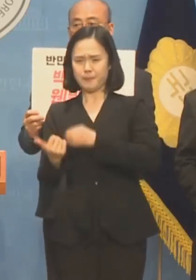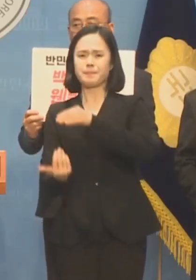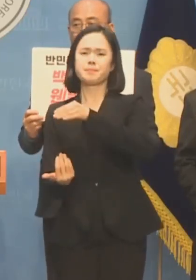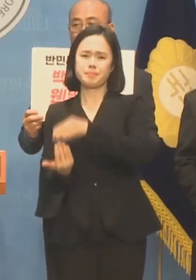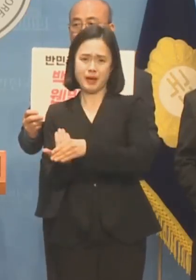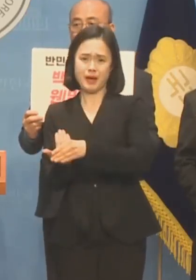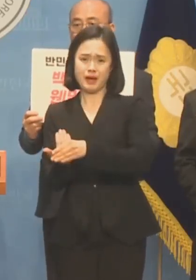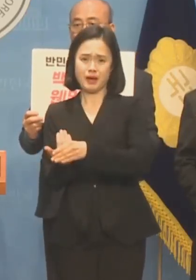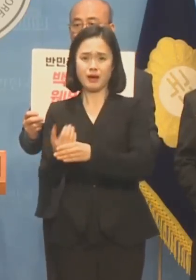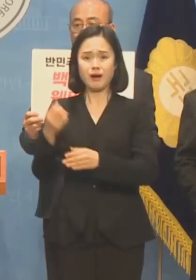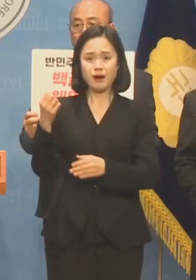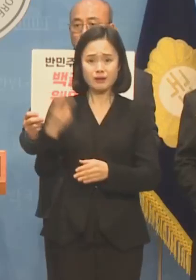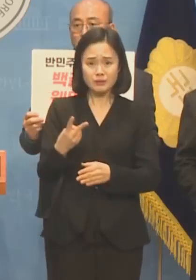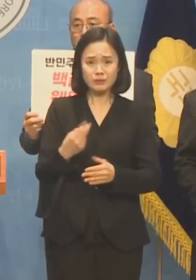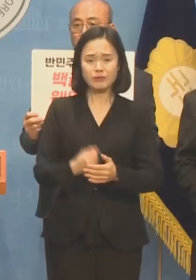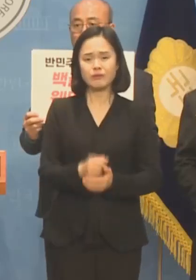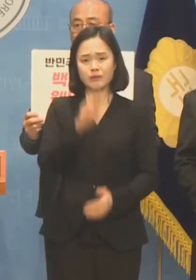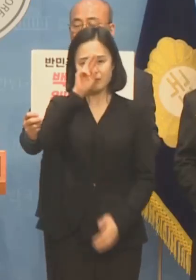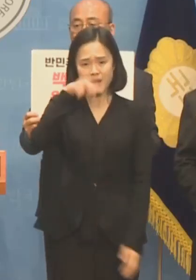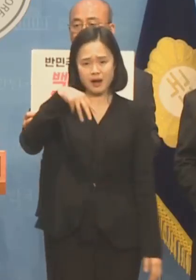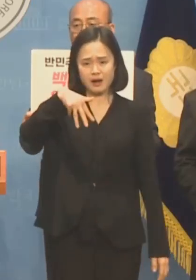박창수 열사의 시신을 탈취한